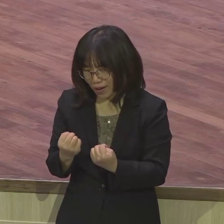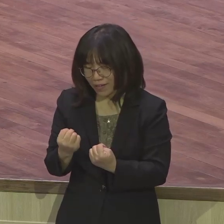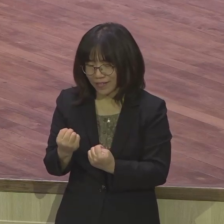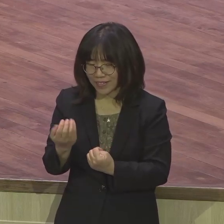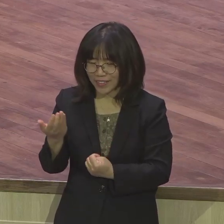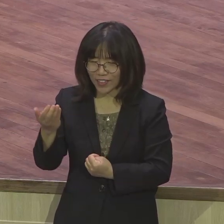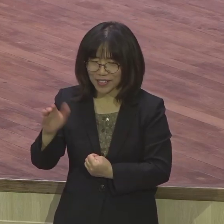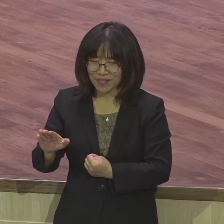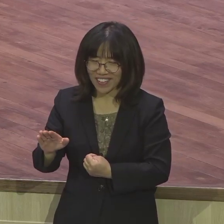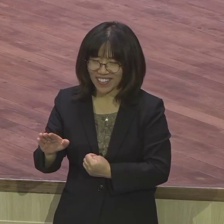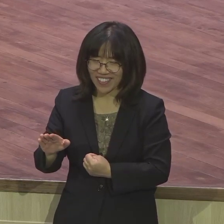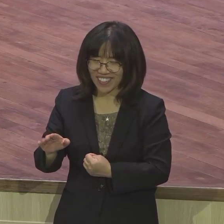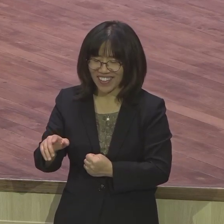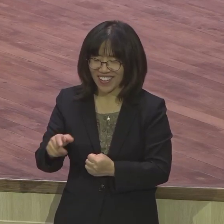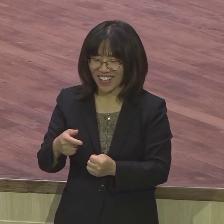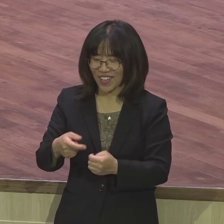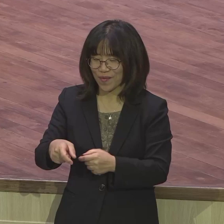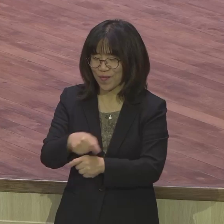데가 많아요.